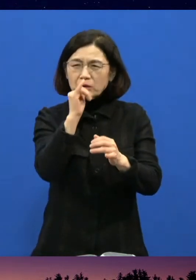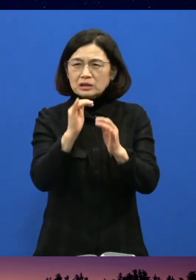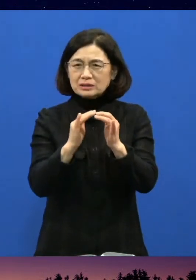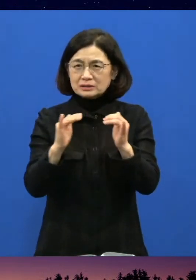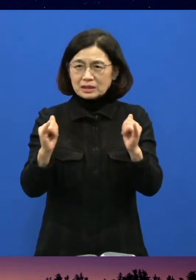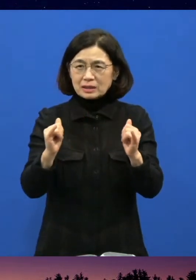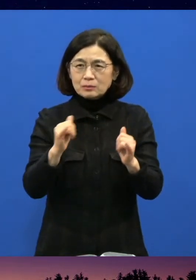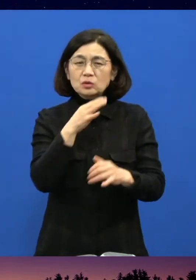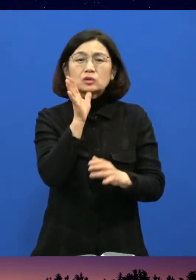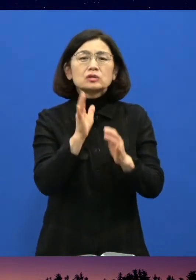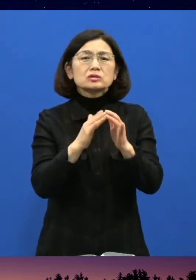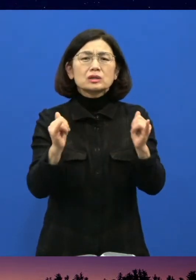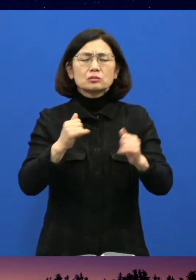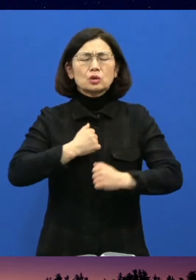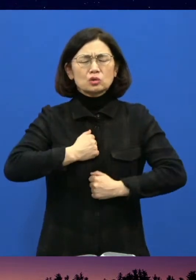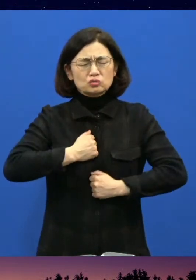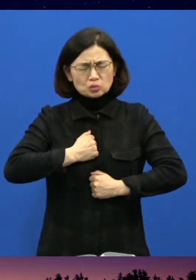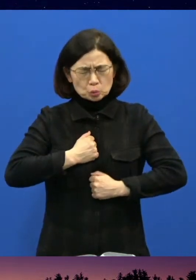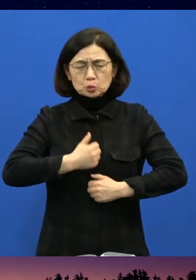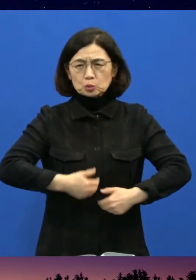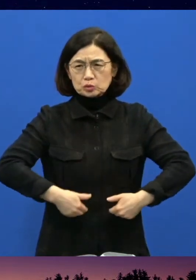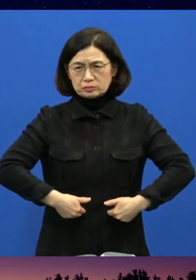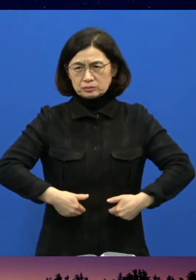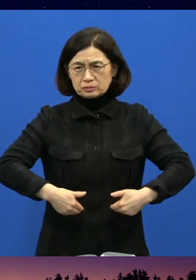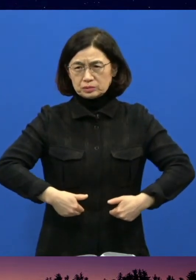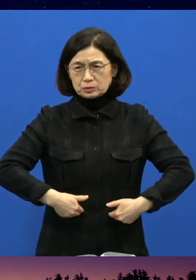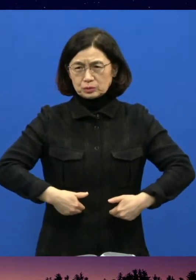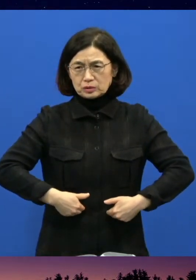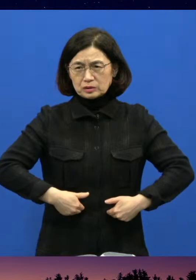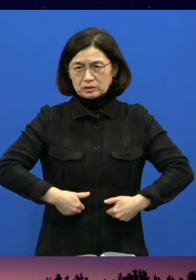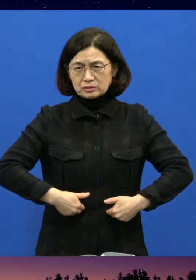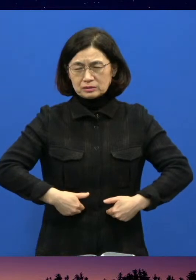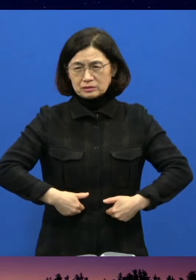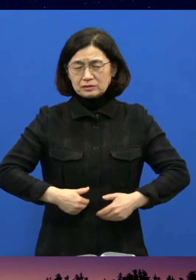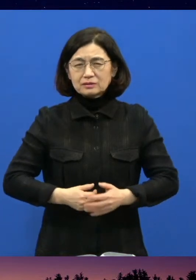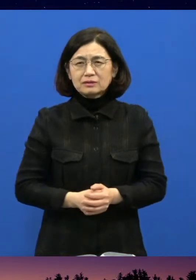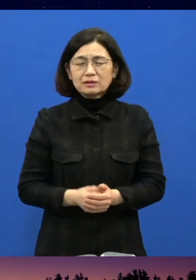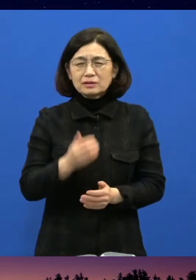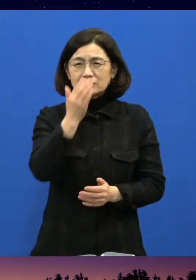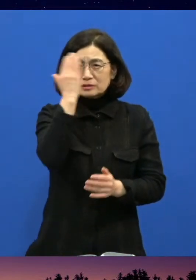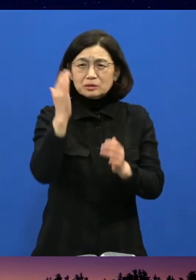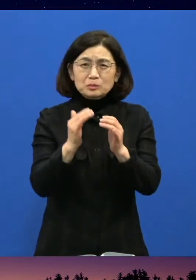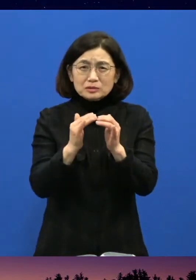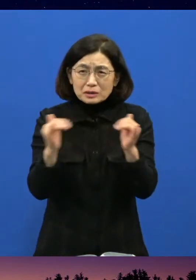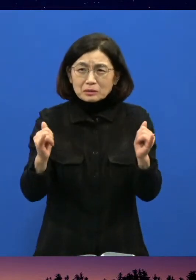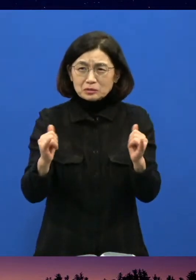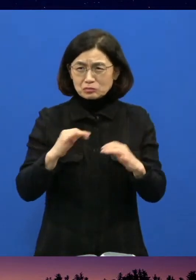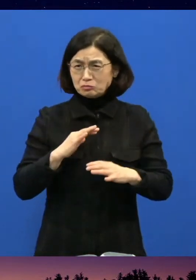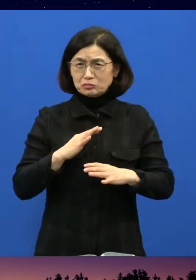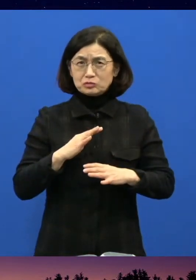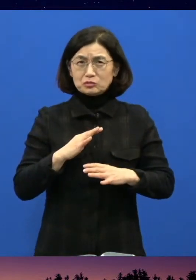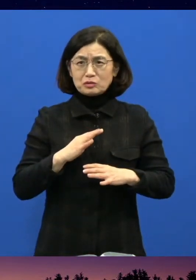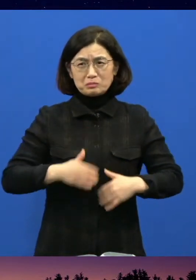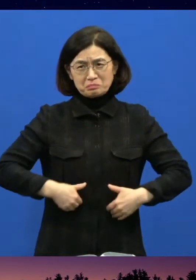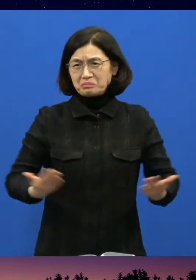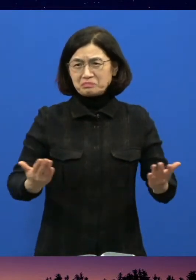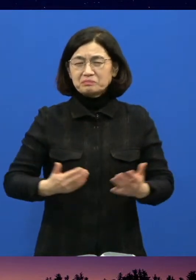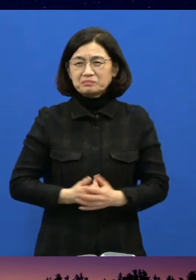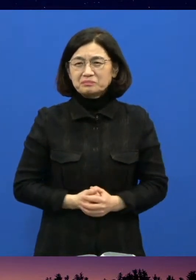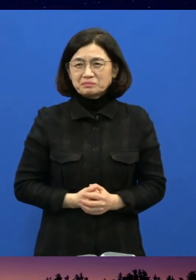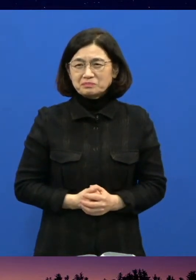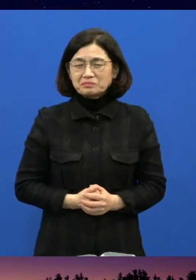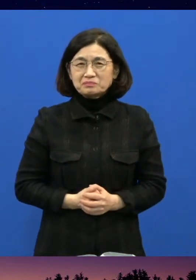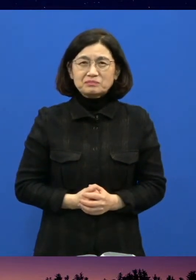조심해야 됩니다. 근데 이제 보통 일반 젊은이들은 그렇게 또 겁낼